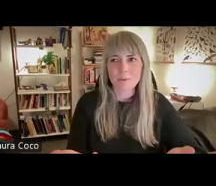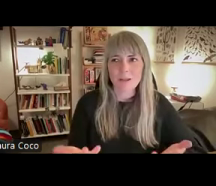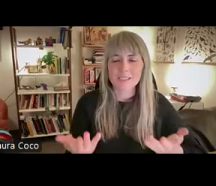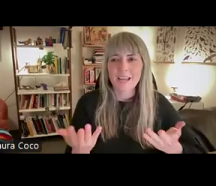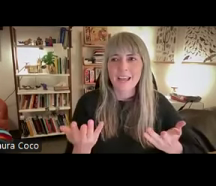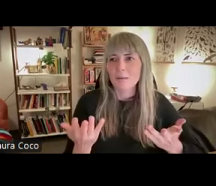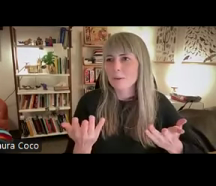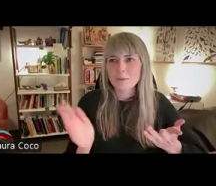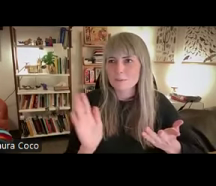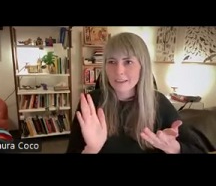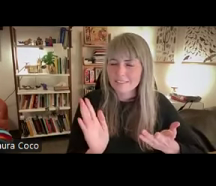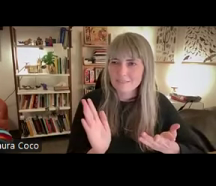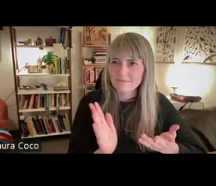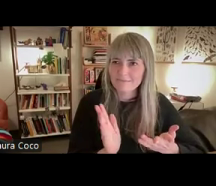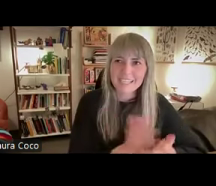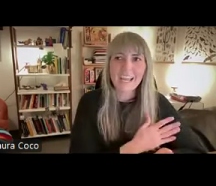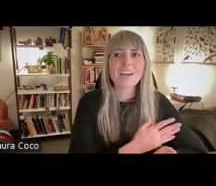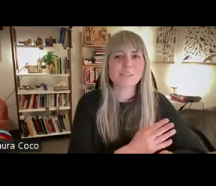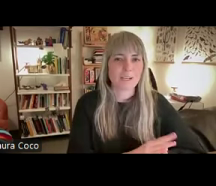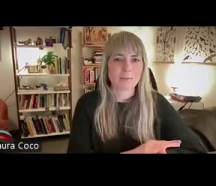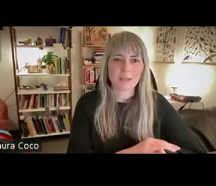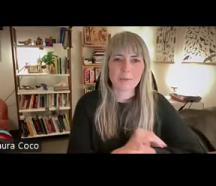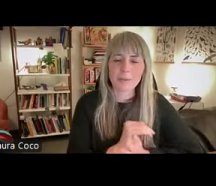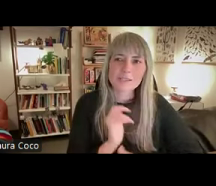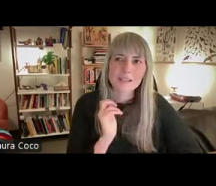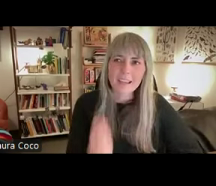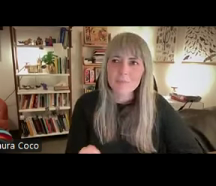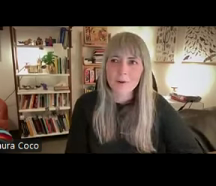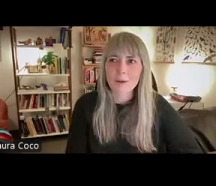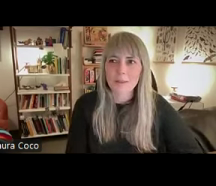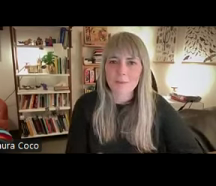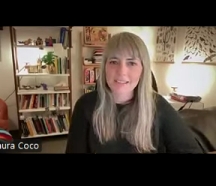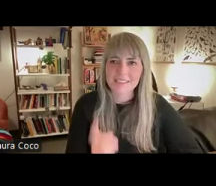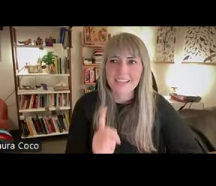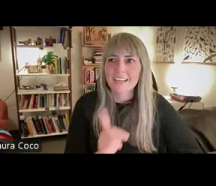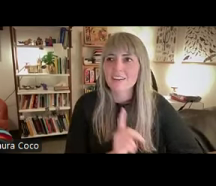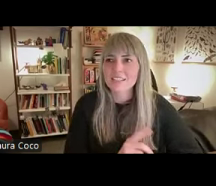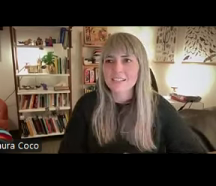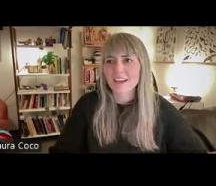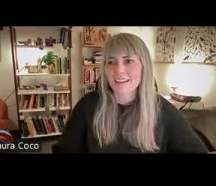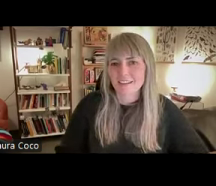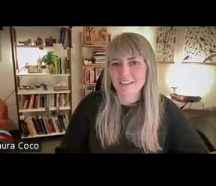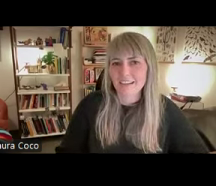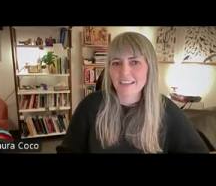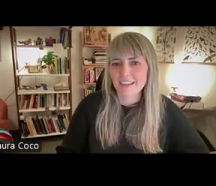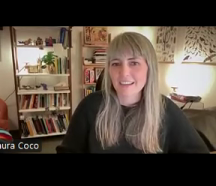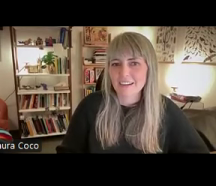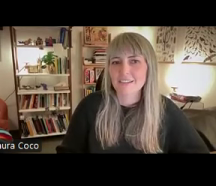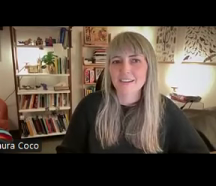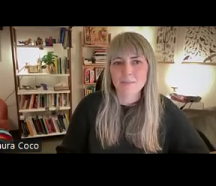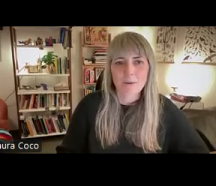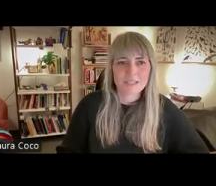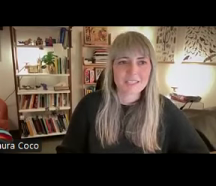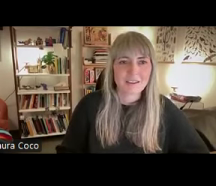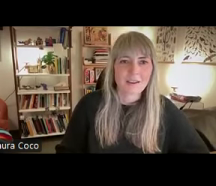pens los and tapones para los earplugs. oídos. And Les people regalábamos lapiceros y didn't los care as tapones para much los about the oídos y a las earplugs and they personas cared more about the no les pens. importaba And I'll mucho get to sobre los that lapiceros, in